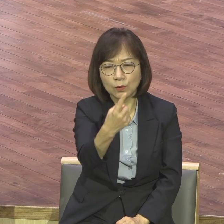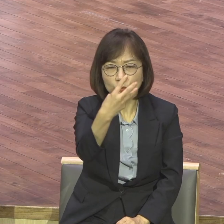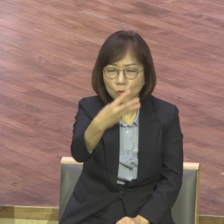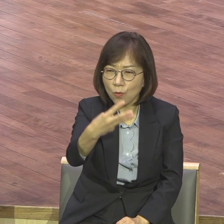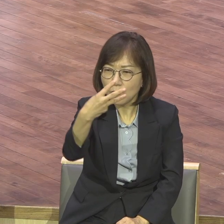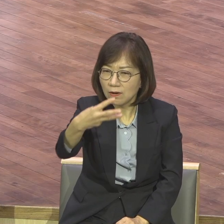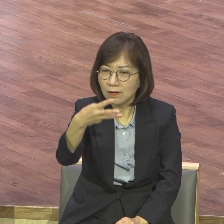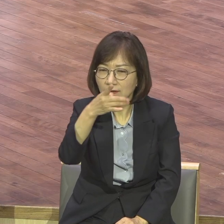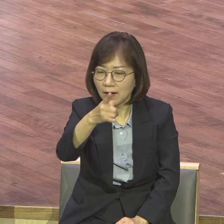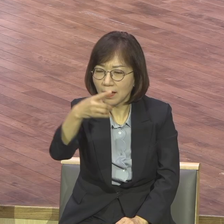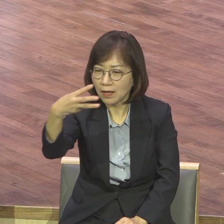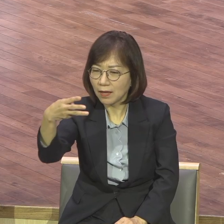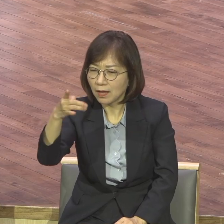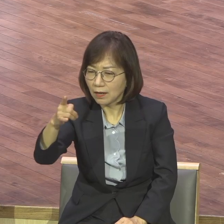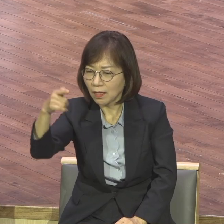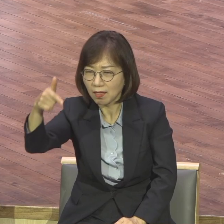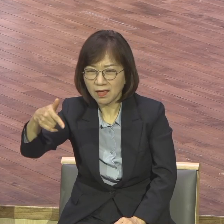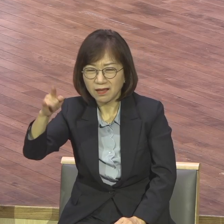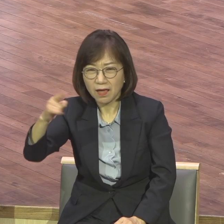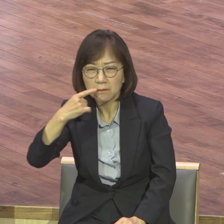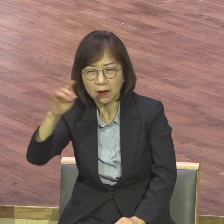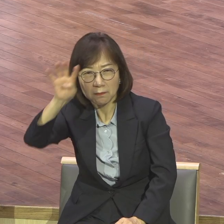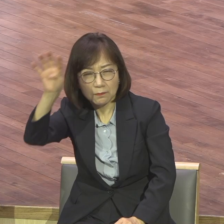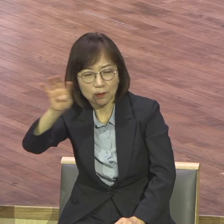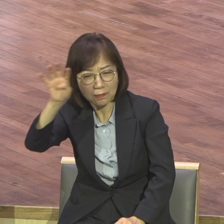톨레레케, 톨레레케.